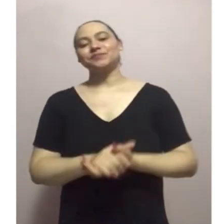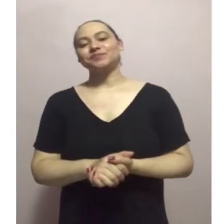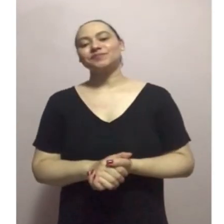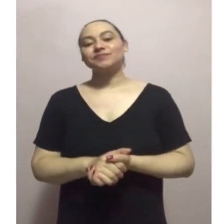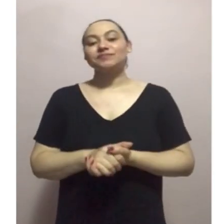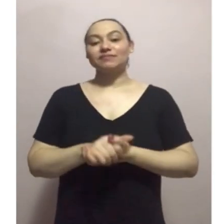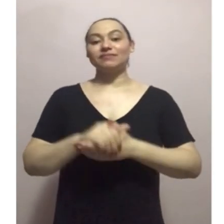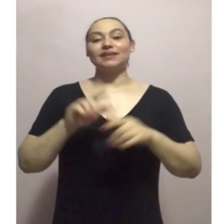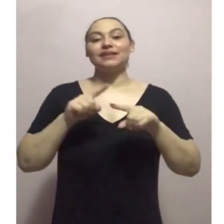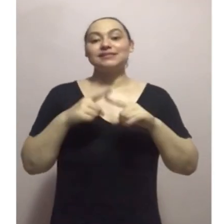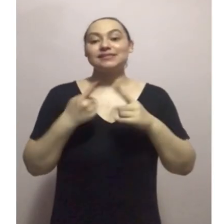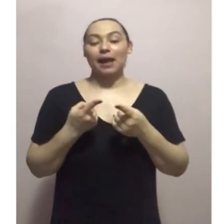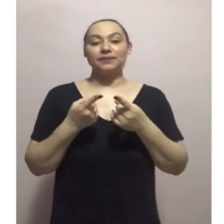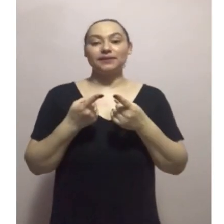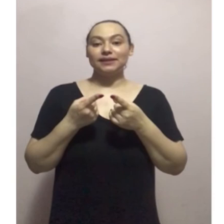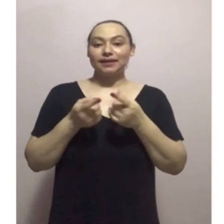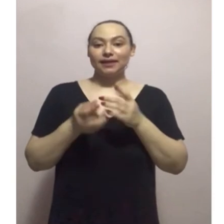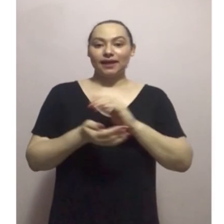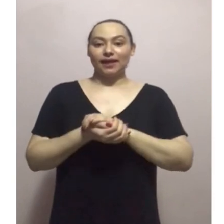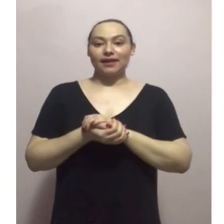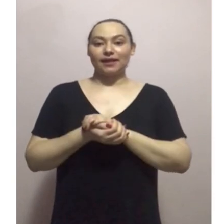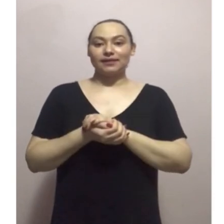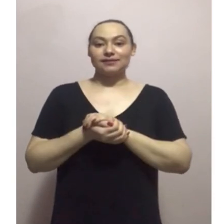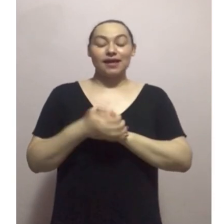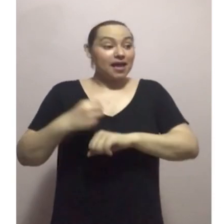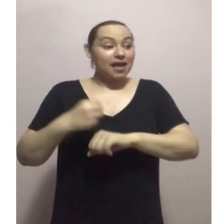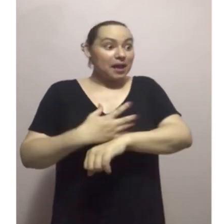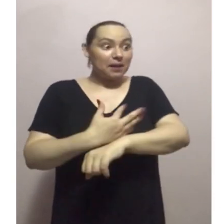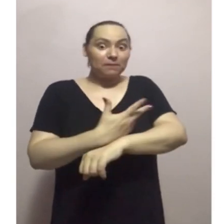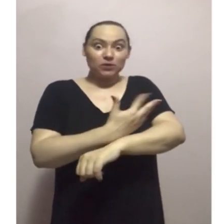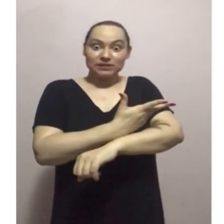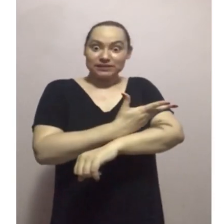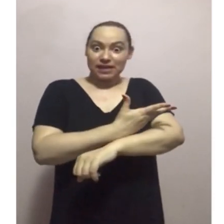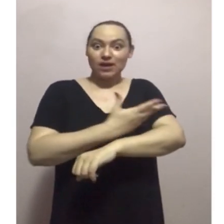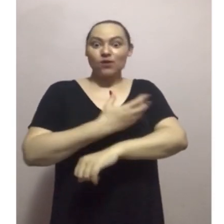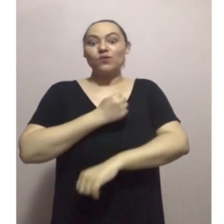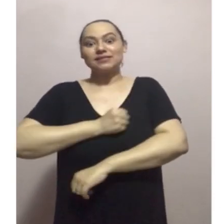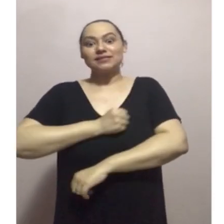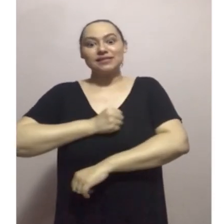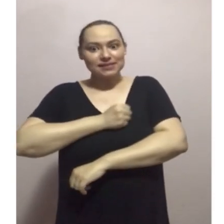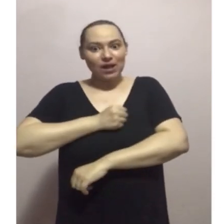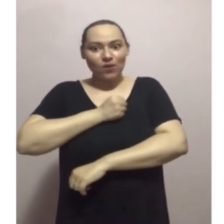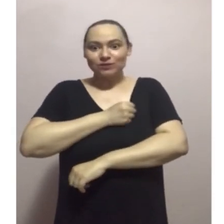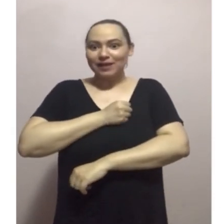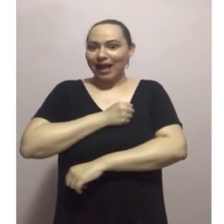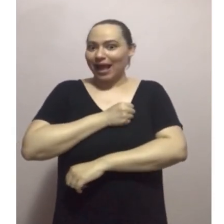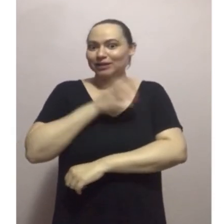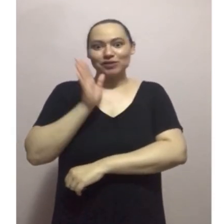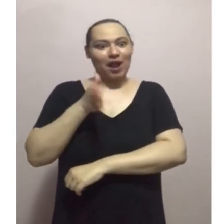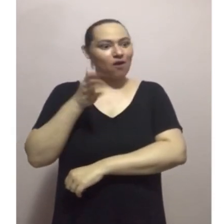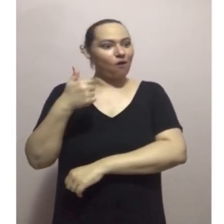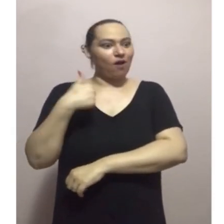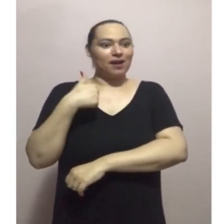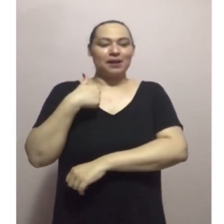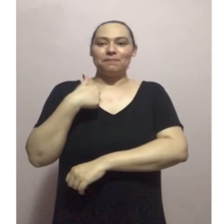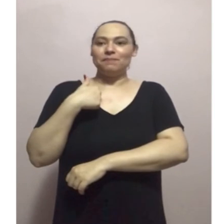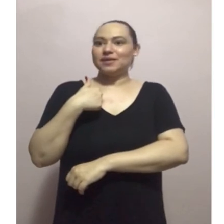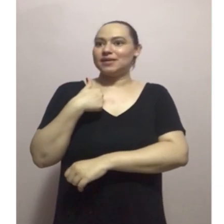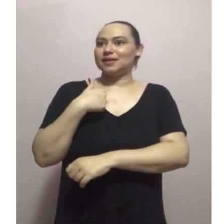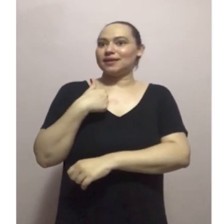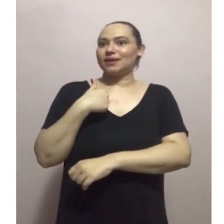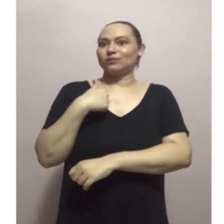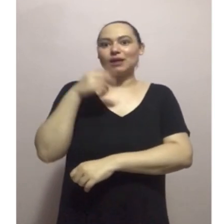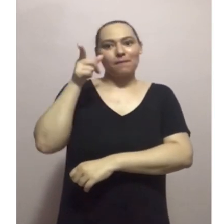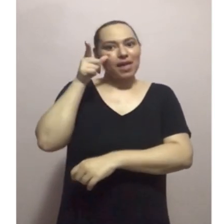E escutar a isso. voz e ver o rosto, né? Essa emoção e essa saudade que está em mim agora e que eu vejo em